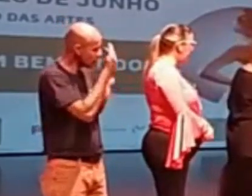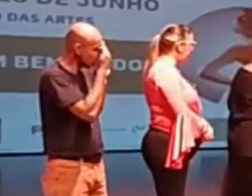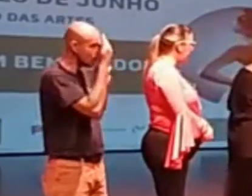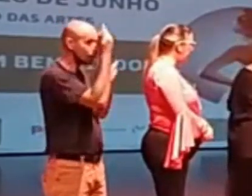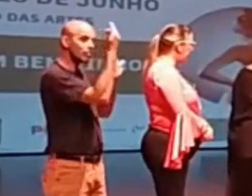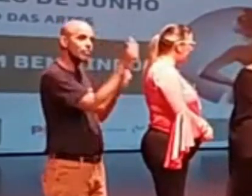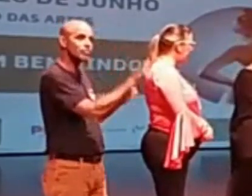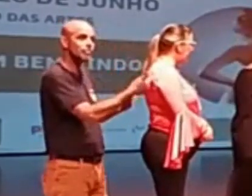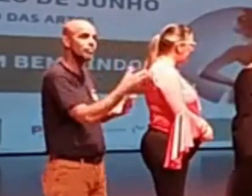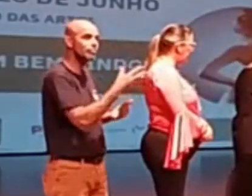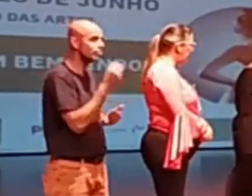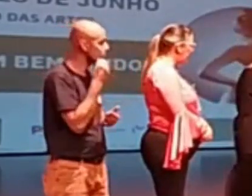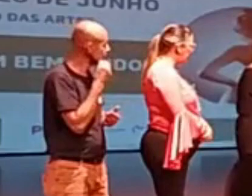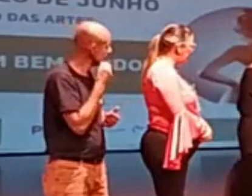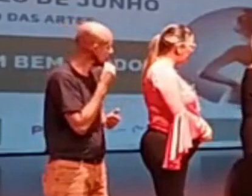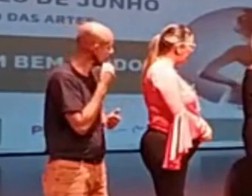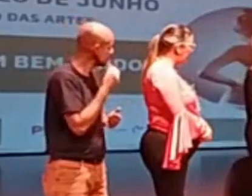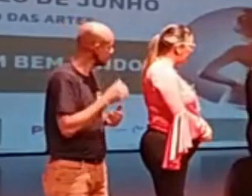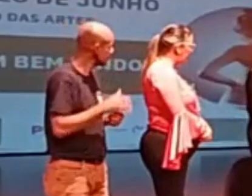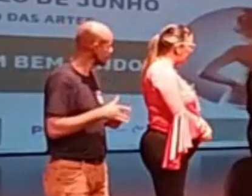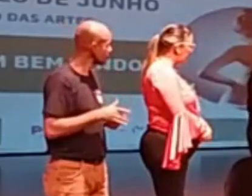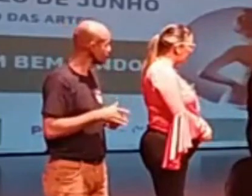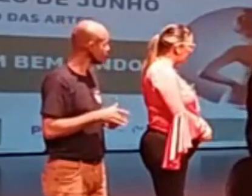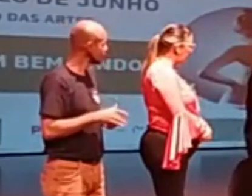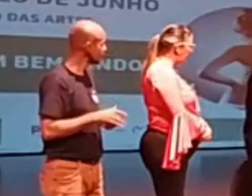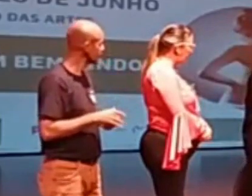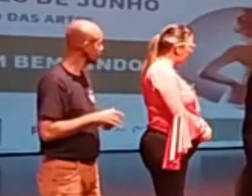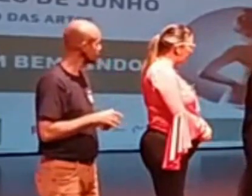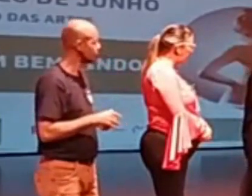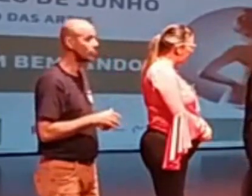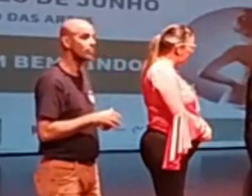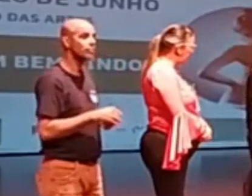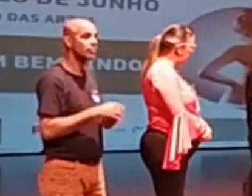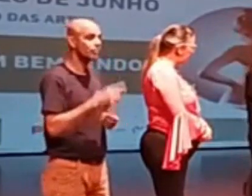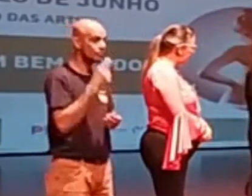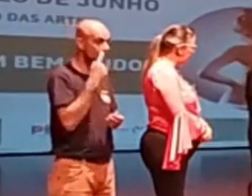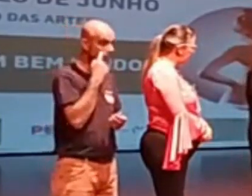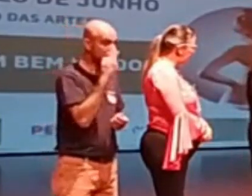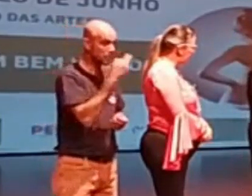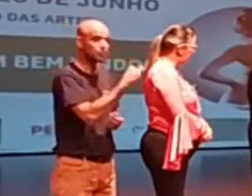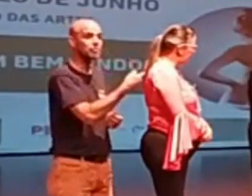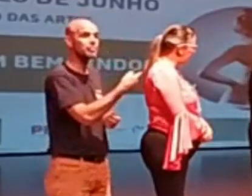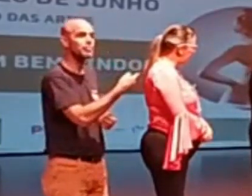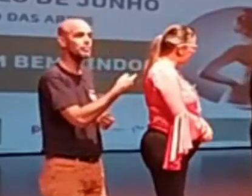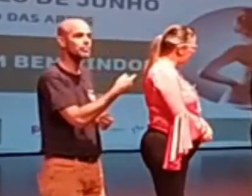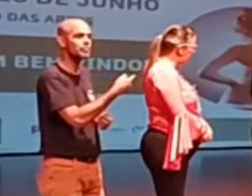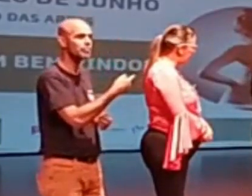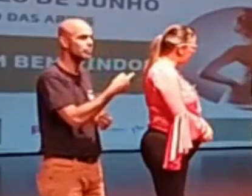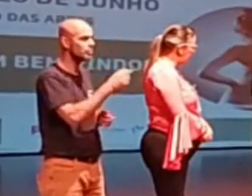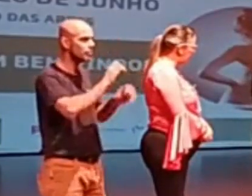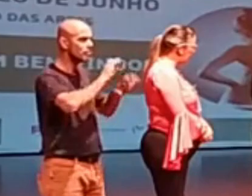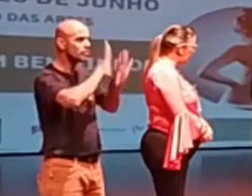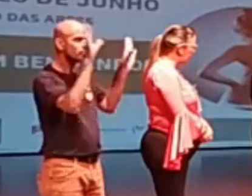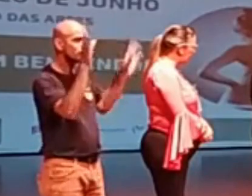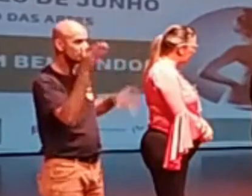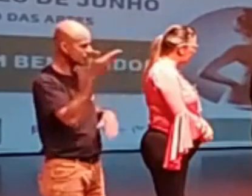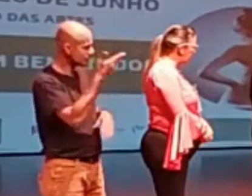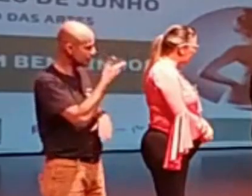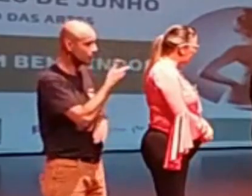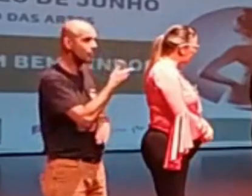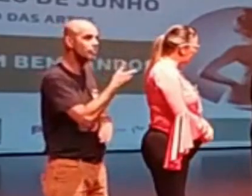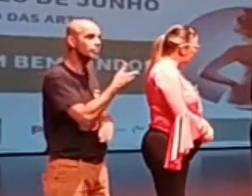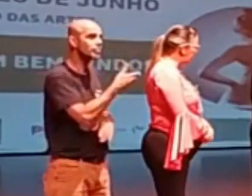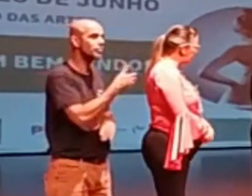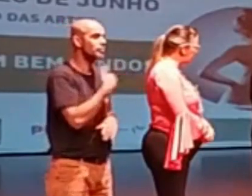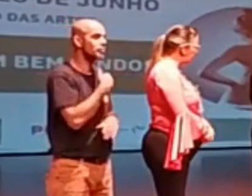muitíssimo a oportunidade, viu, lindona? E que acho que fica claro para vocês quando a gente está diante de uma questão